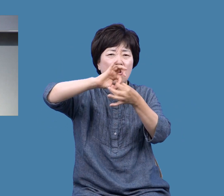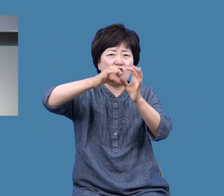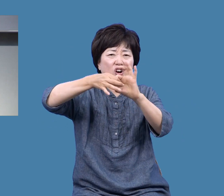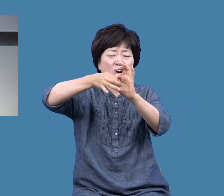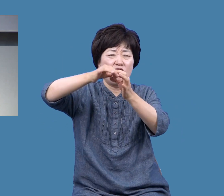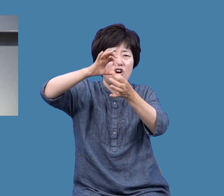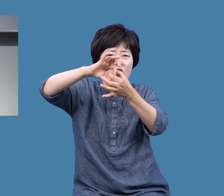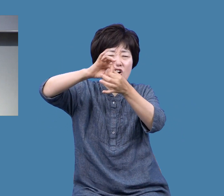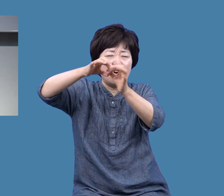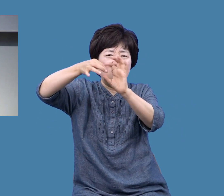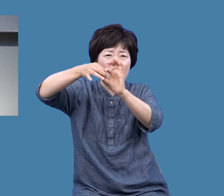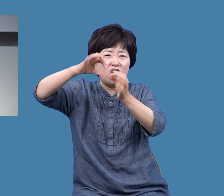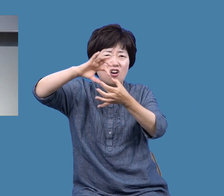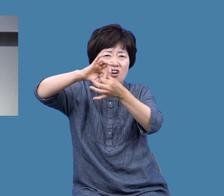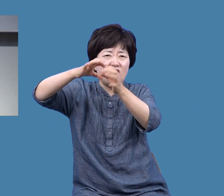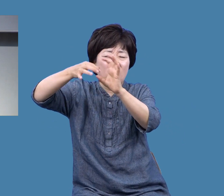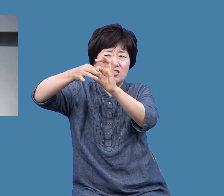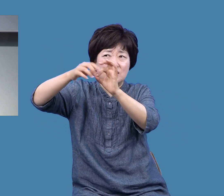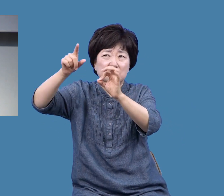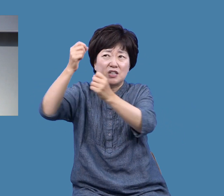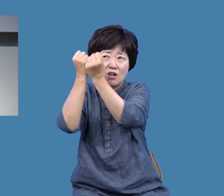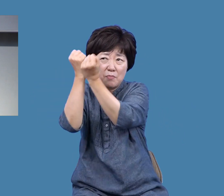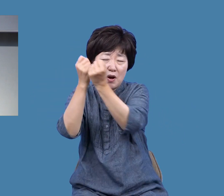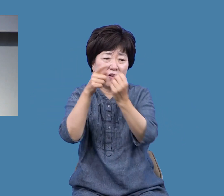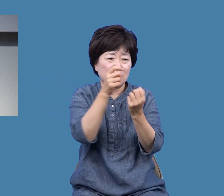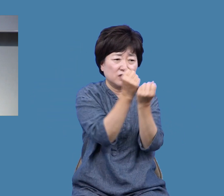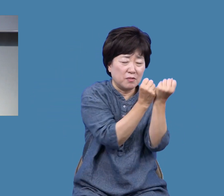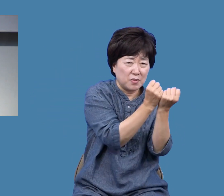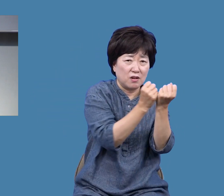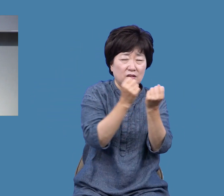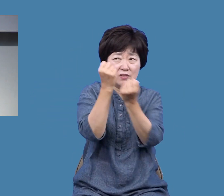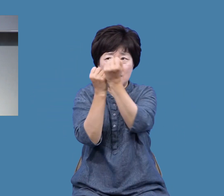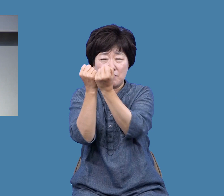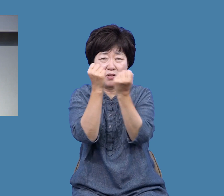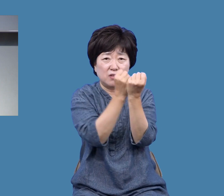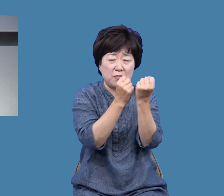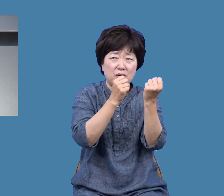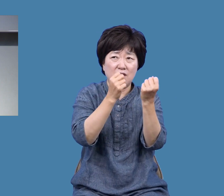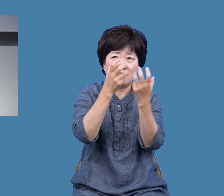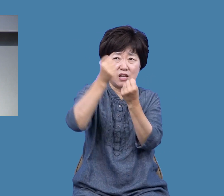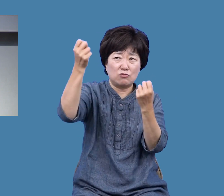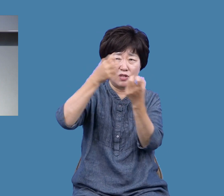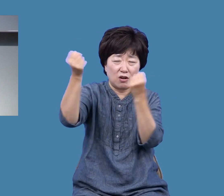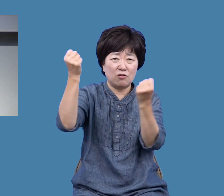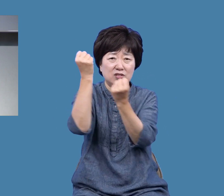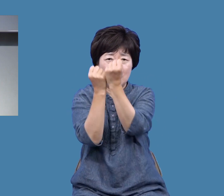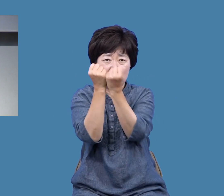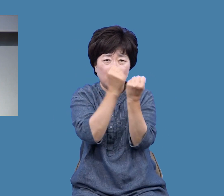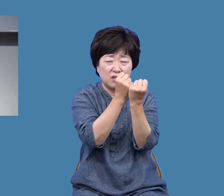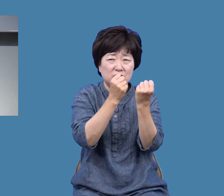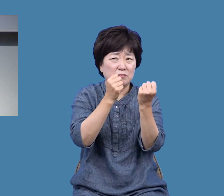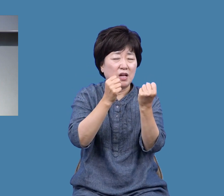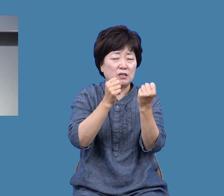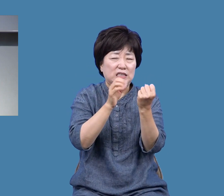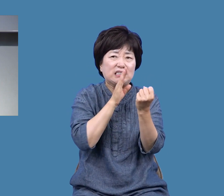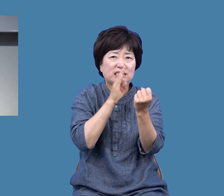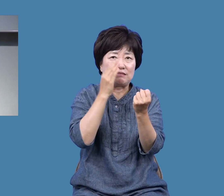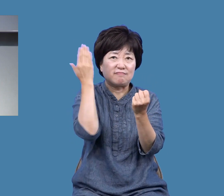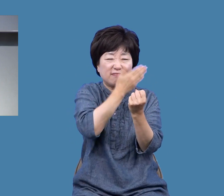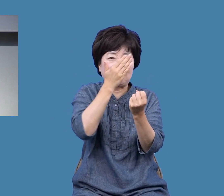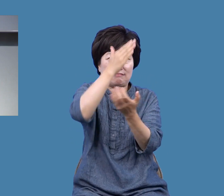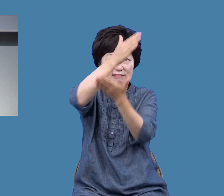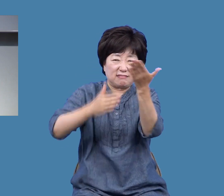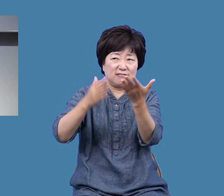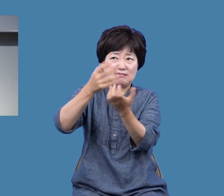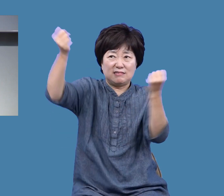없어요. 그런데 하여간 중요한 것은 설명하기 위해서 이제 영의 구원, 몸의 구원 따로 설명하지만 사실 분리할 수 있는 건 아니지.